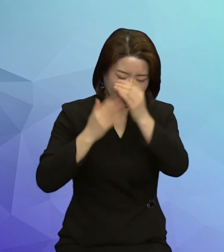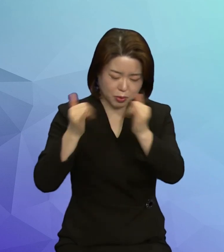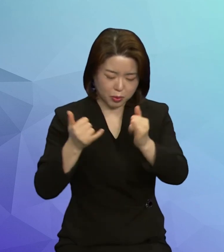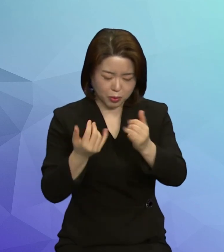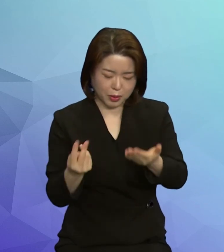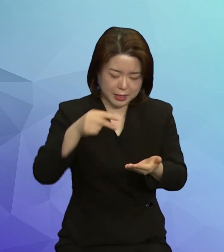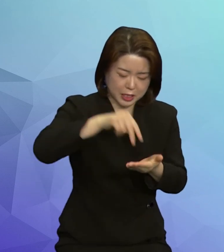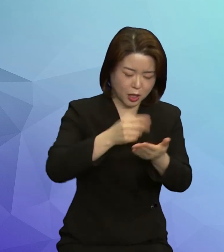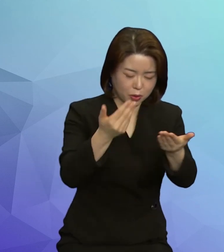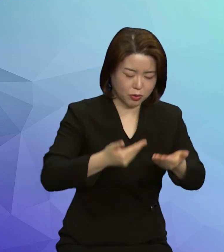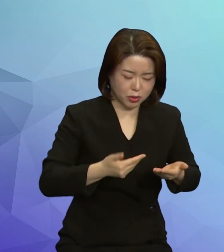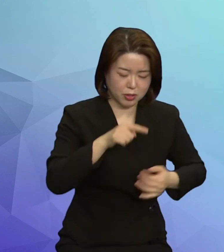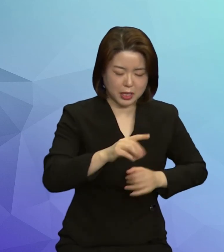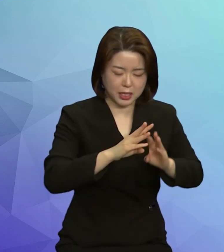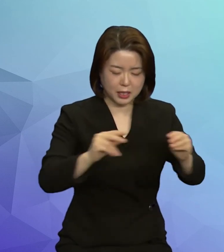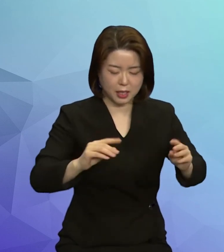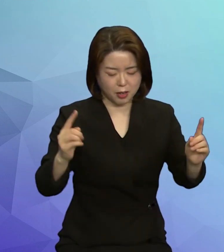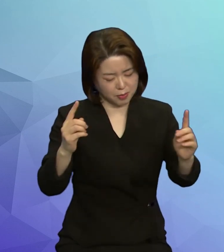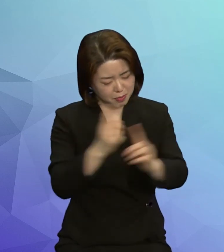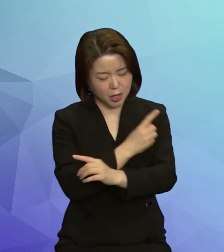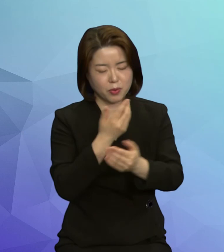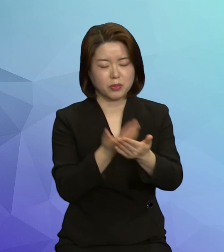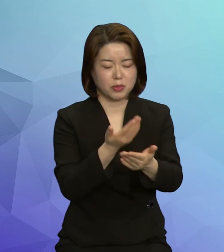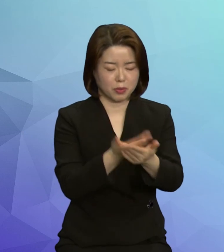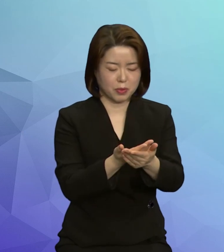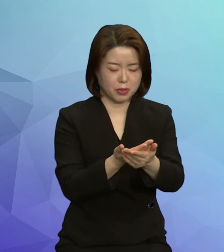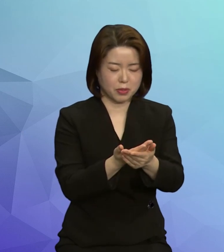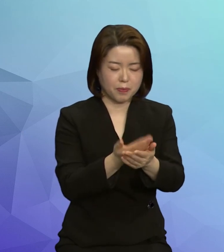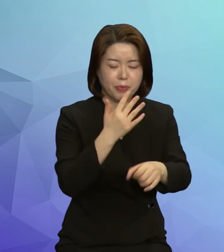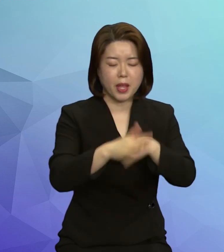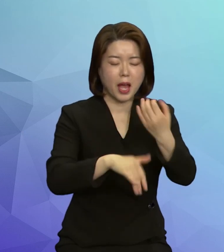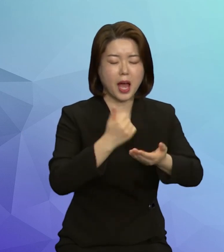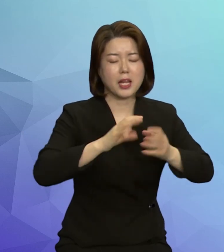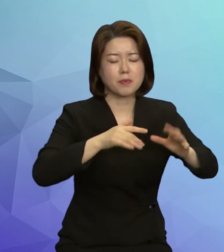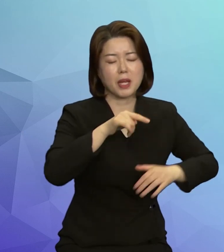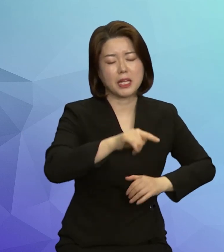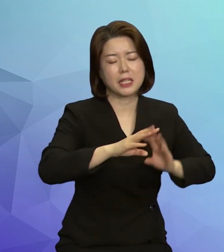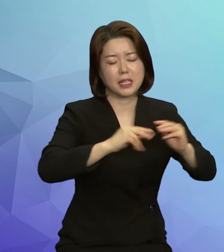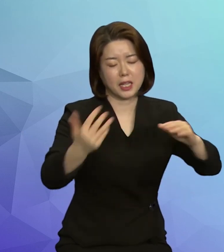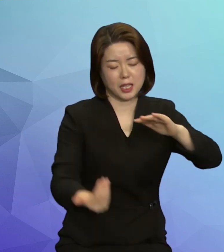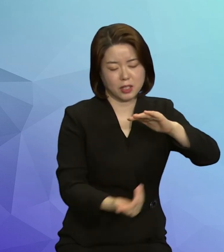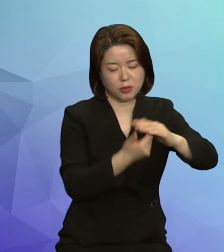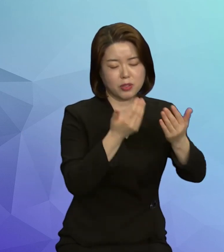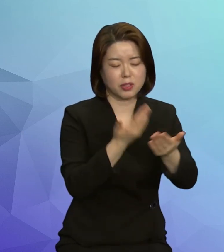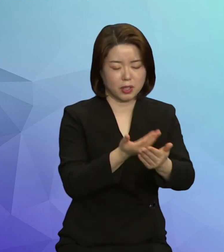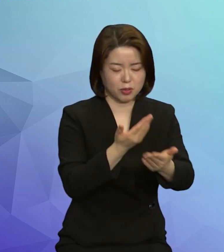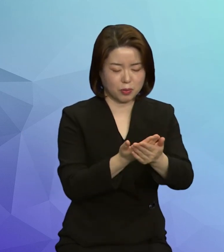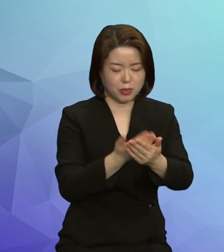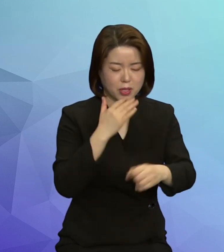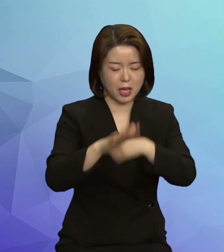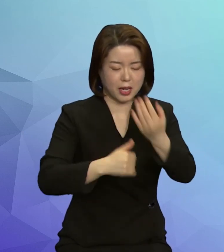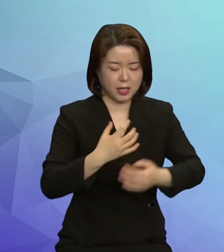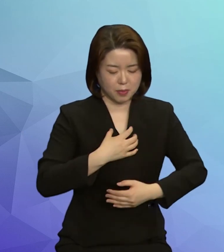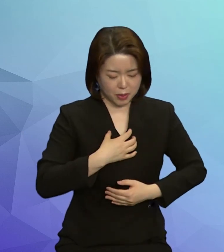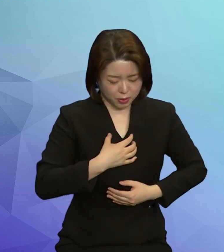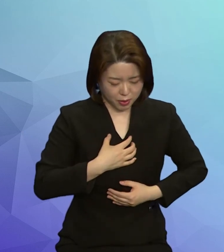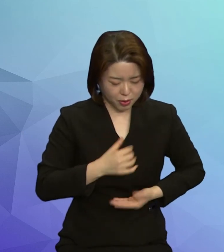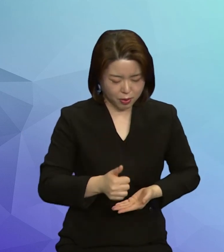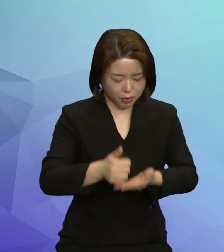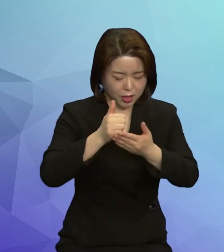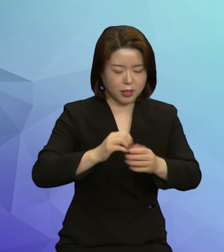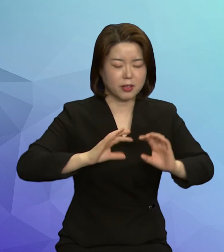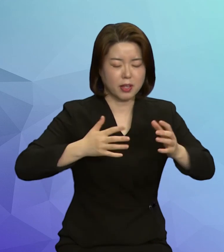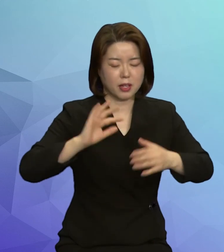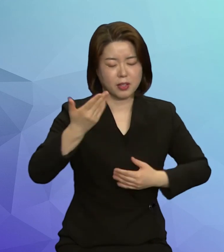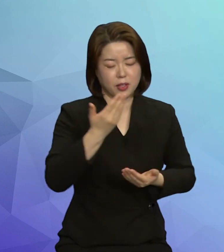교회와 성도들을 세우셔서 이 땅을 고치소서. 하나님의 나라가 이 땅에 이루어지게 하소서. 하나님을